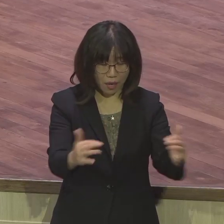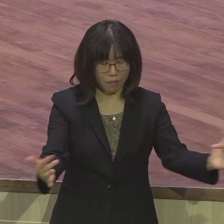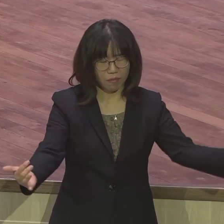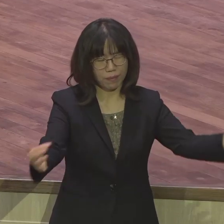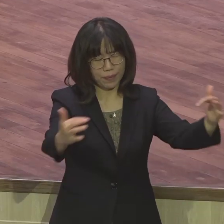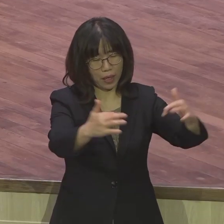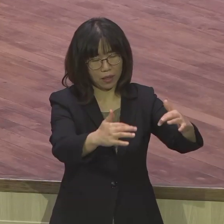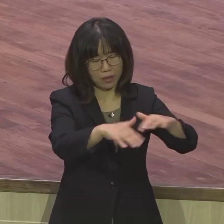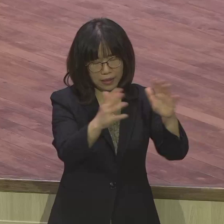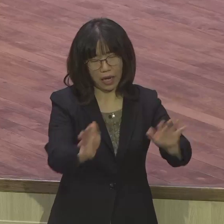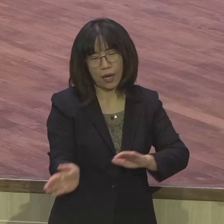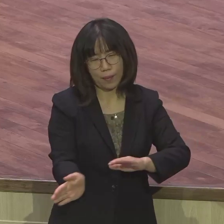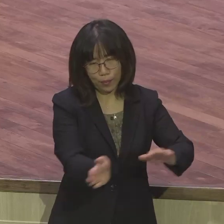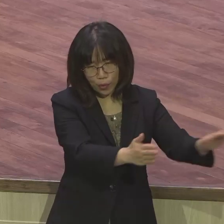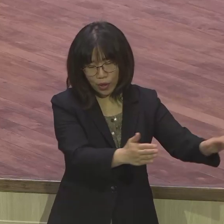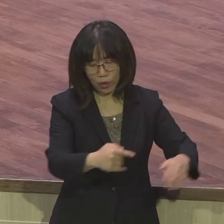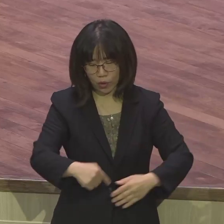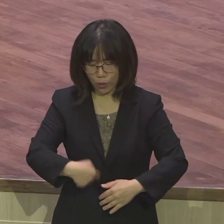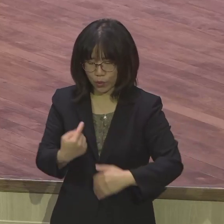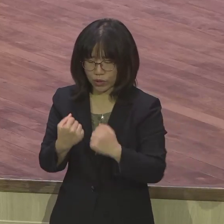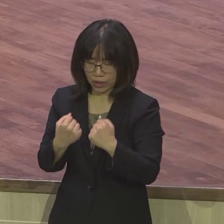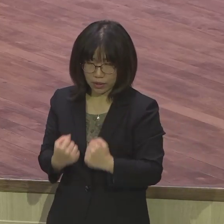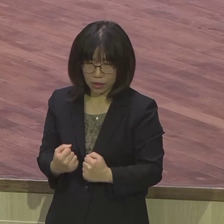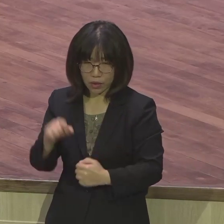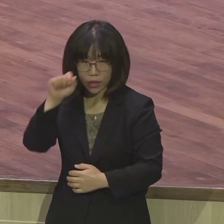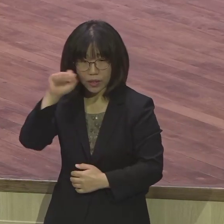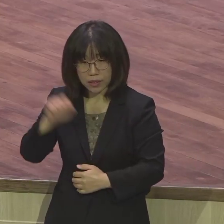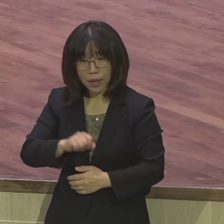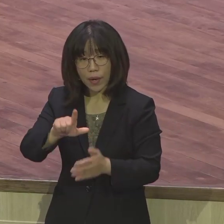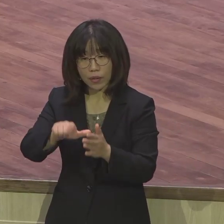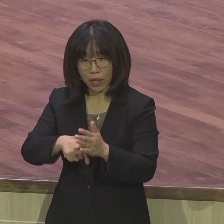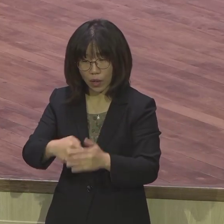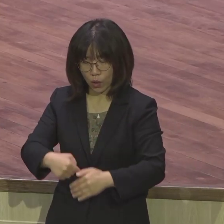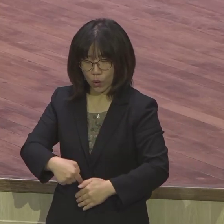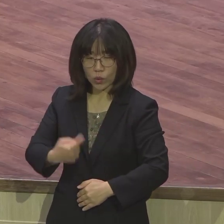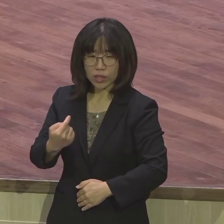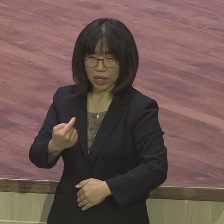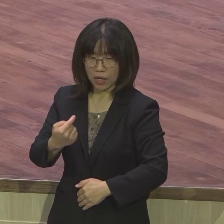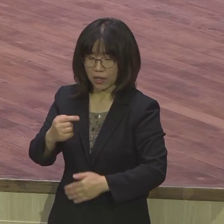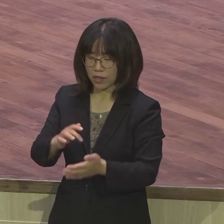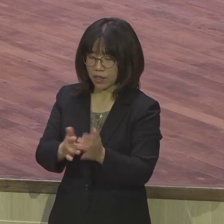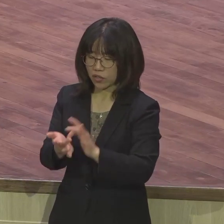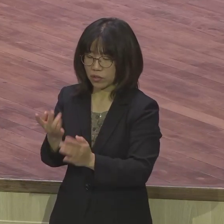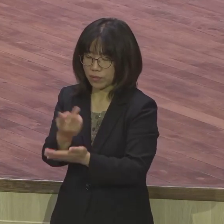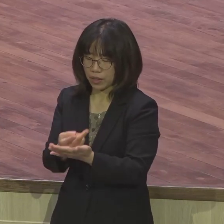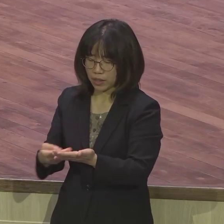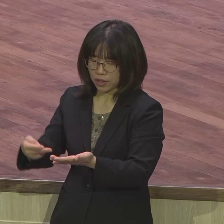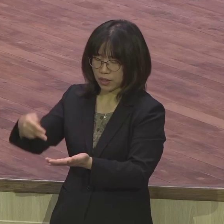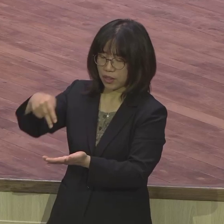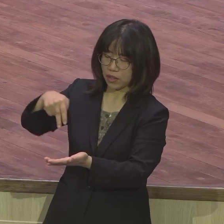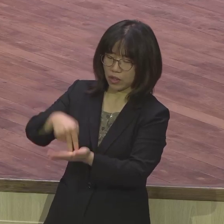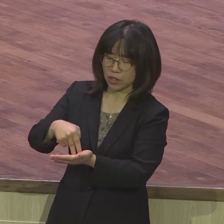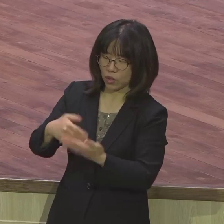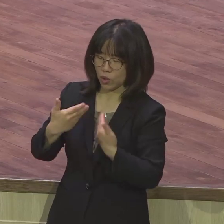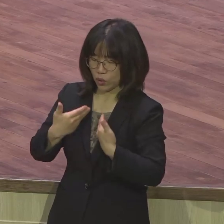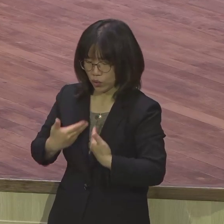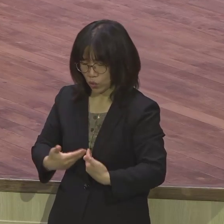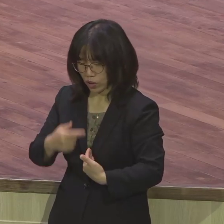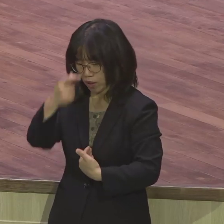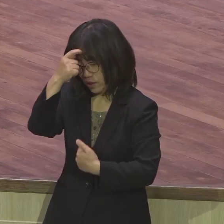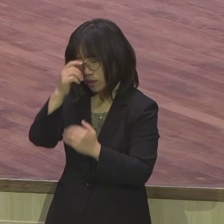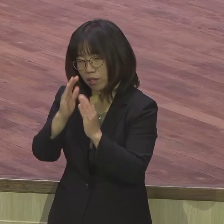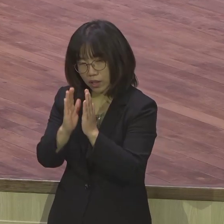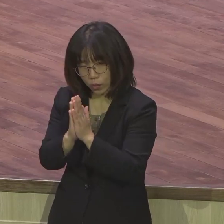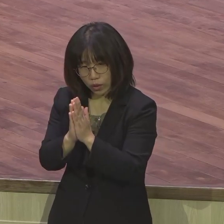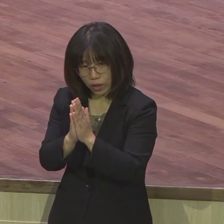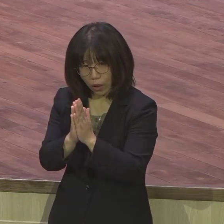예수님은 마가복음 1장 35절에 보면 새벽 오히려 미명에 예수께서 일어나 한적한 곳으로 가서 거기서 기도하셨다